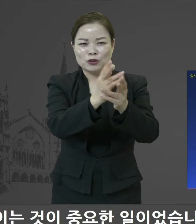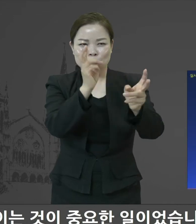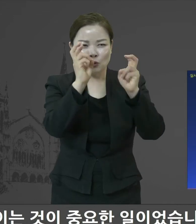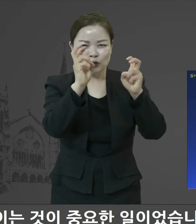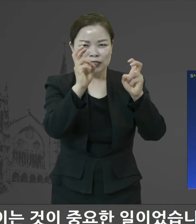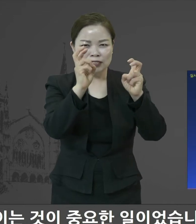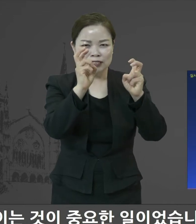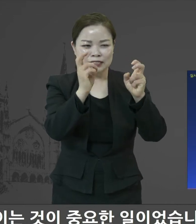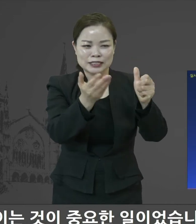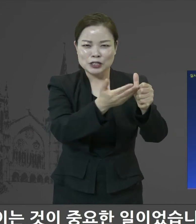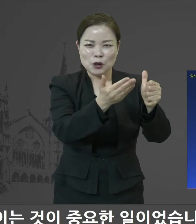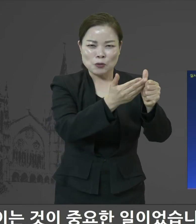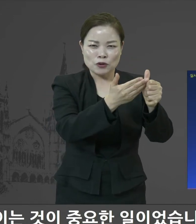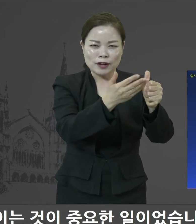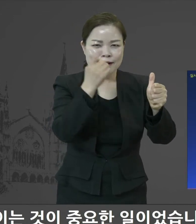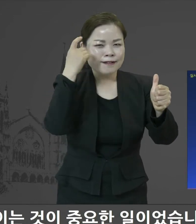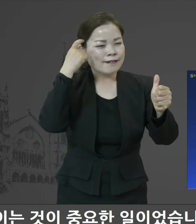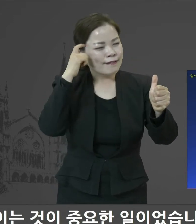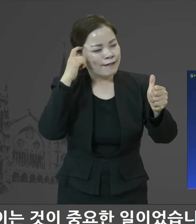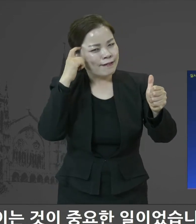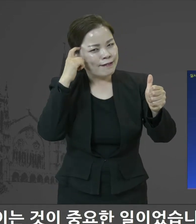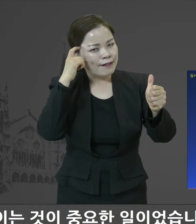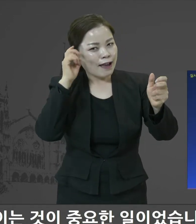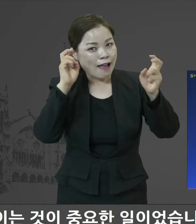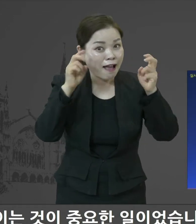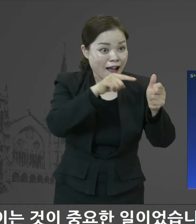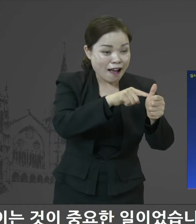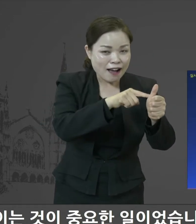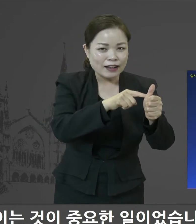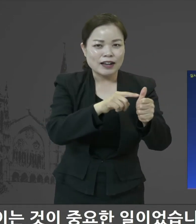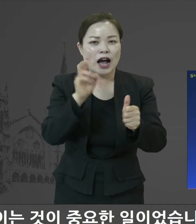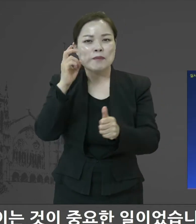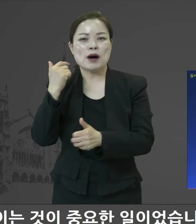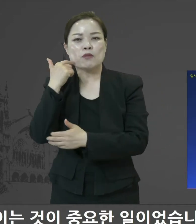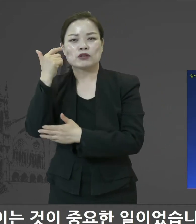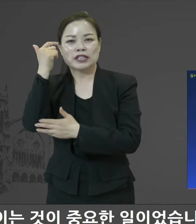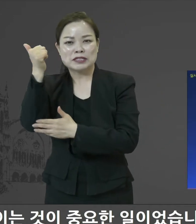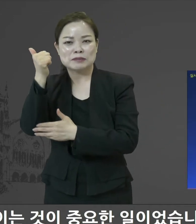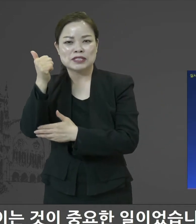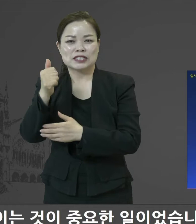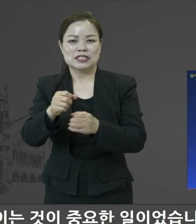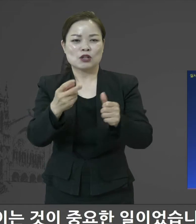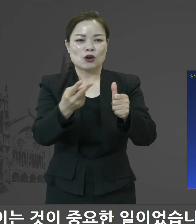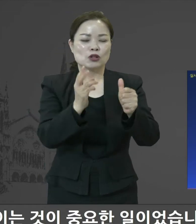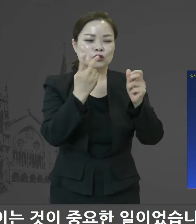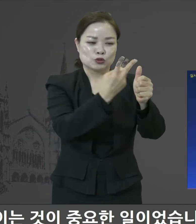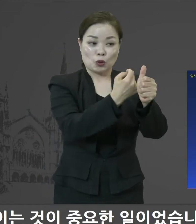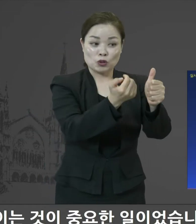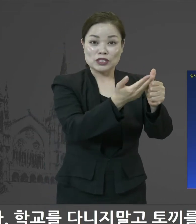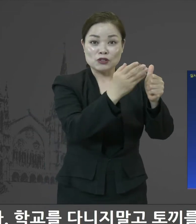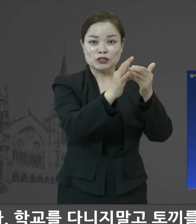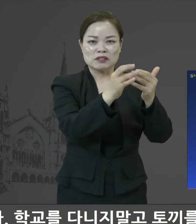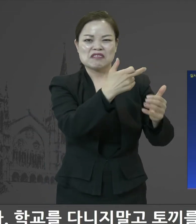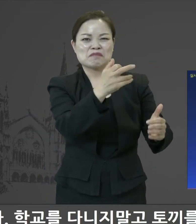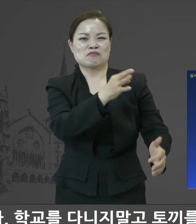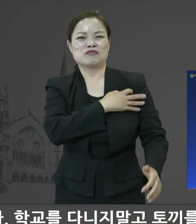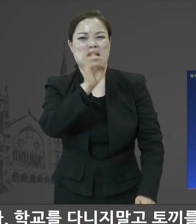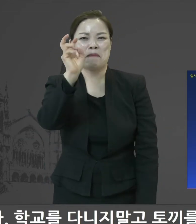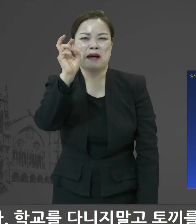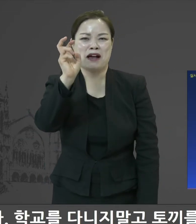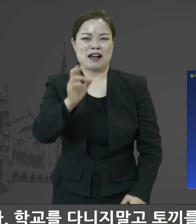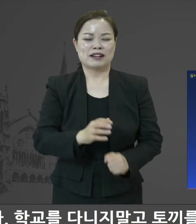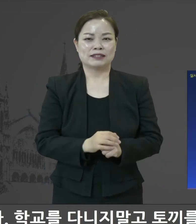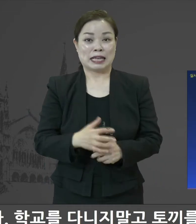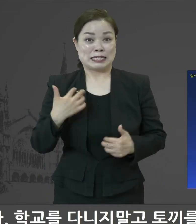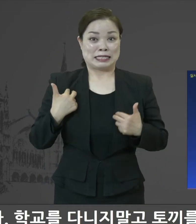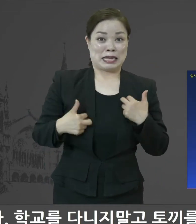좀 키워볼까. 아마 그때 토끼를 키웠으면 제가 큰 부자가 됐을지도 모르겠습니다. 이때부터 저는